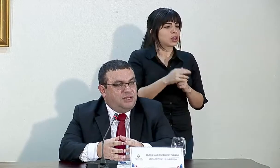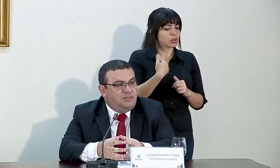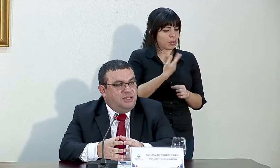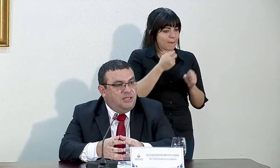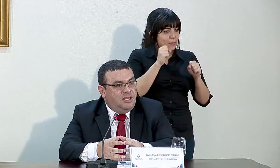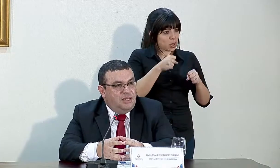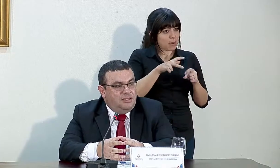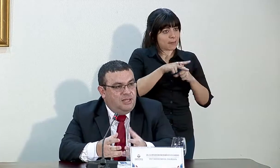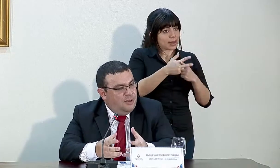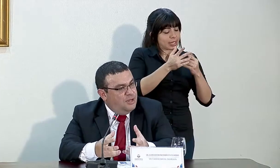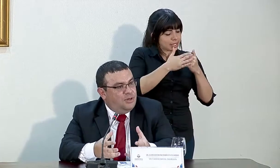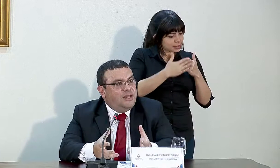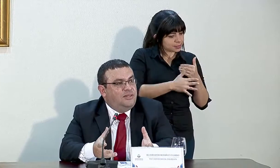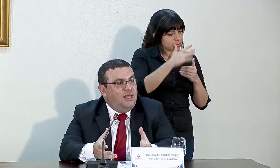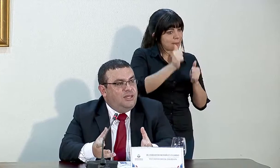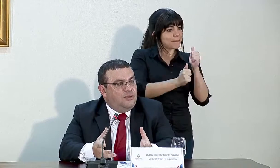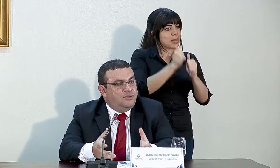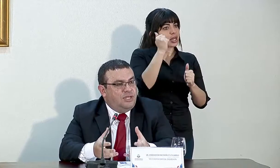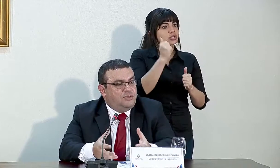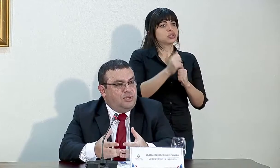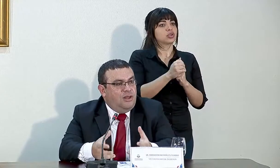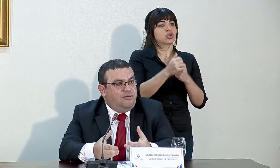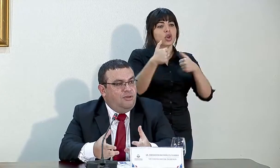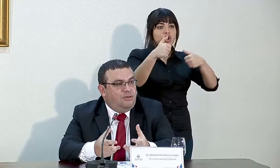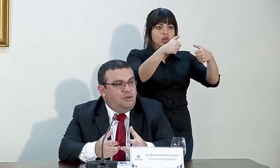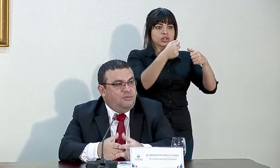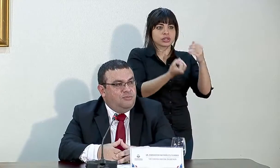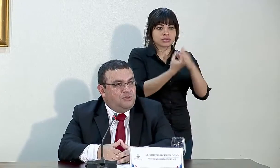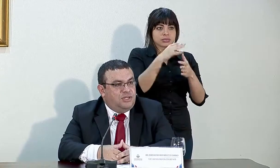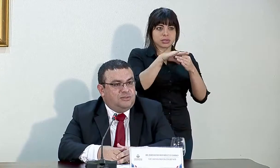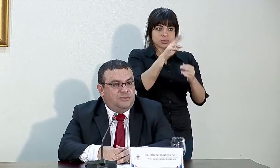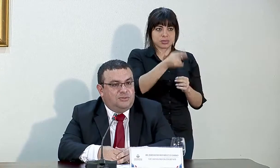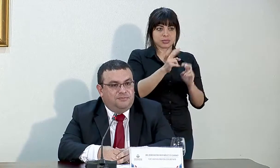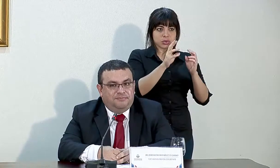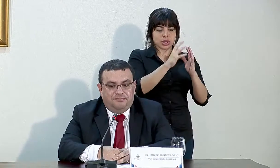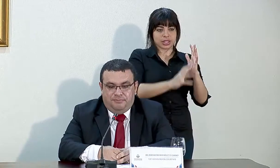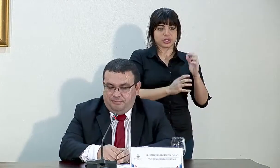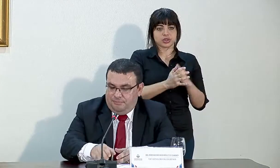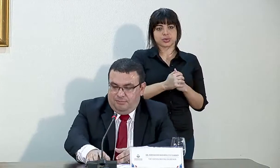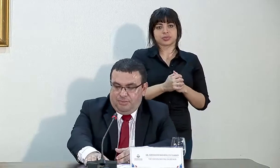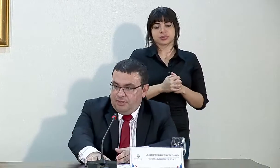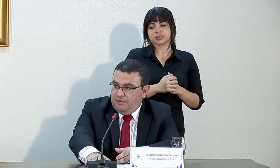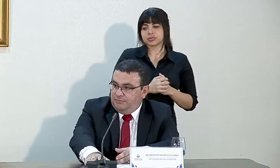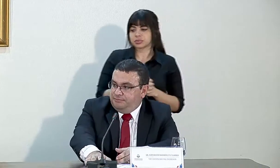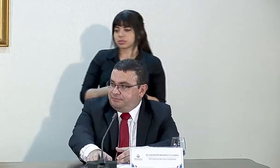podamos partir de la mayor cantidad de consenso creado alrededor de los mismos textos.